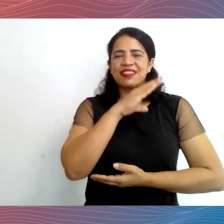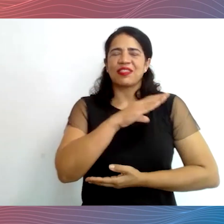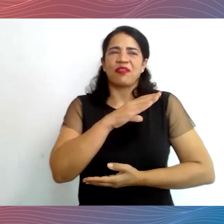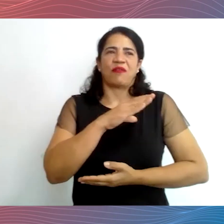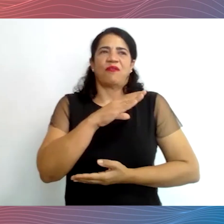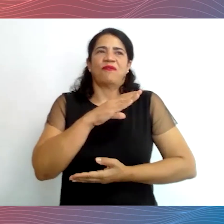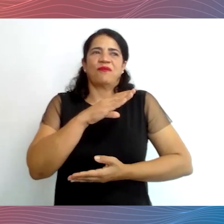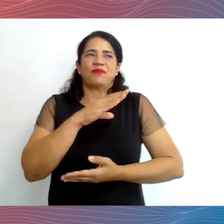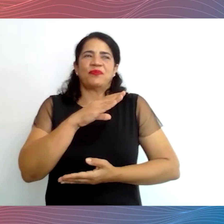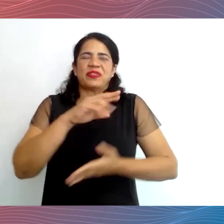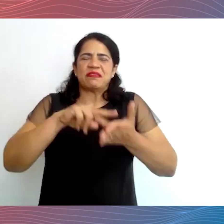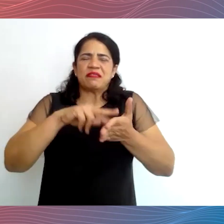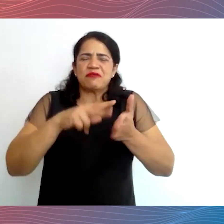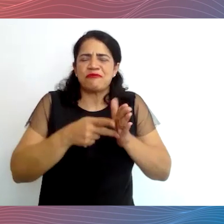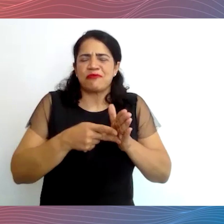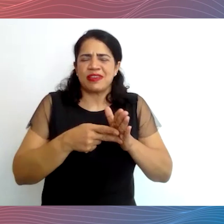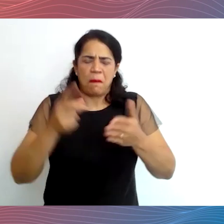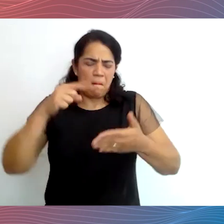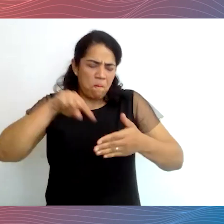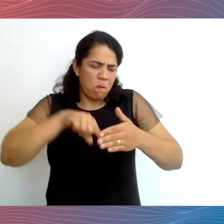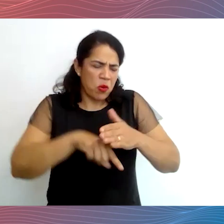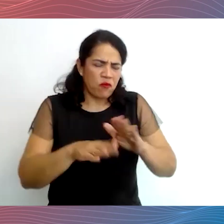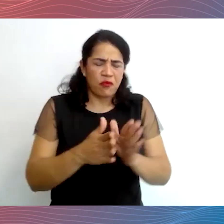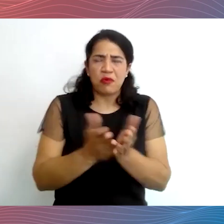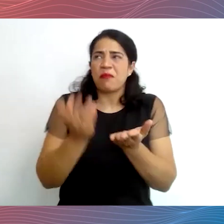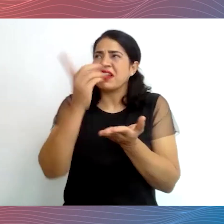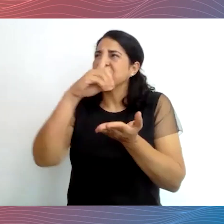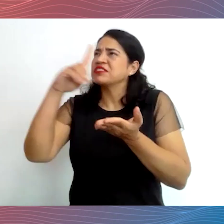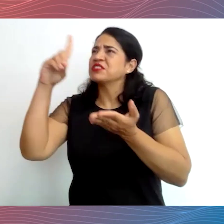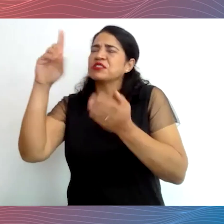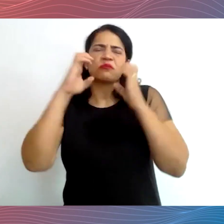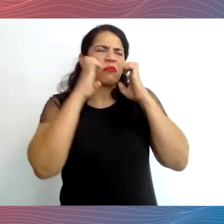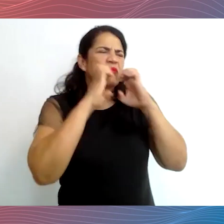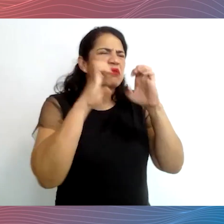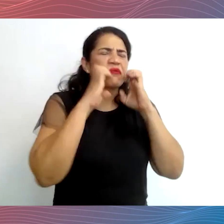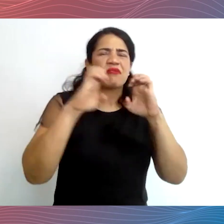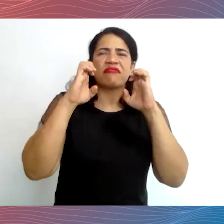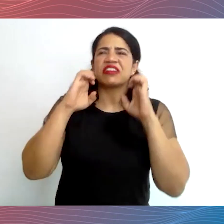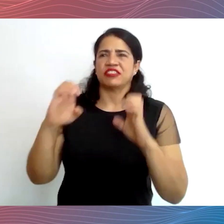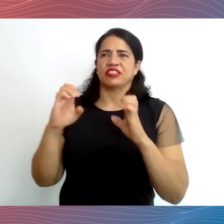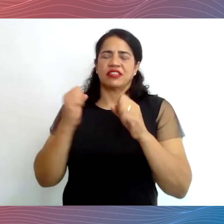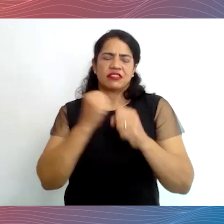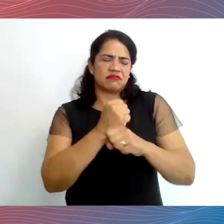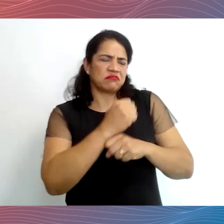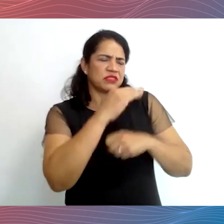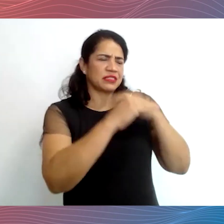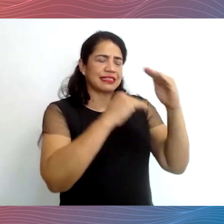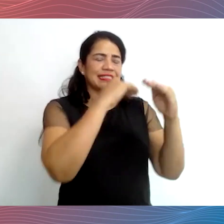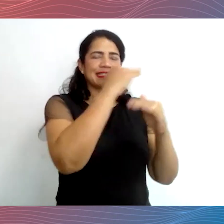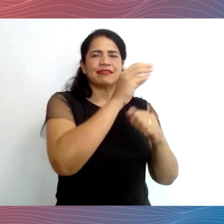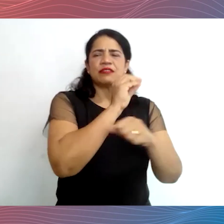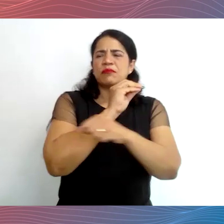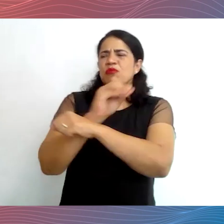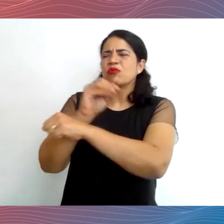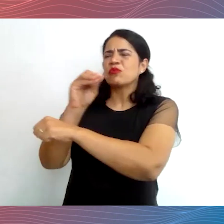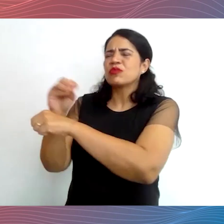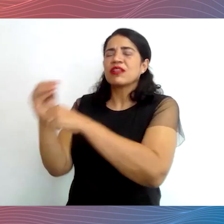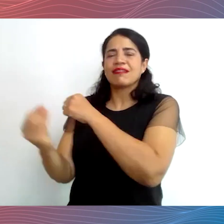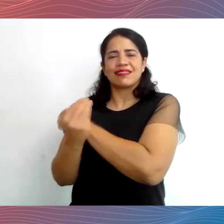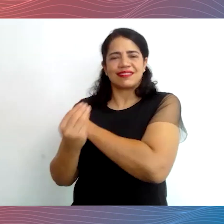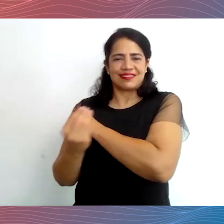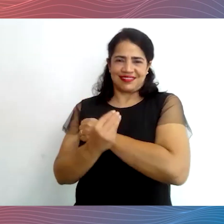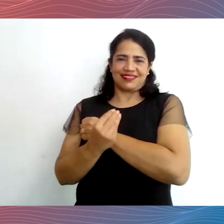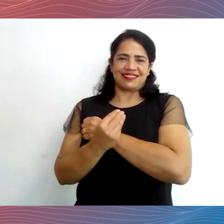o evangelho, edificar a igreja, não é isso? Cuidar um dos outros. Irmãos, é um novo estilo. E esse novo estilo,